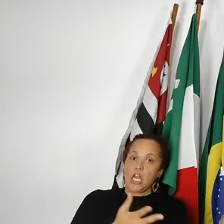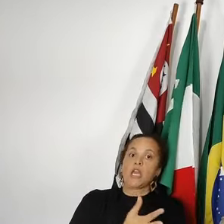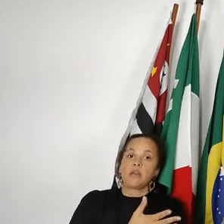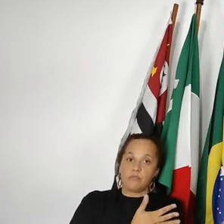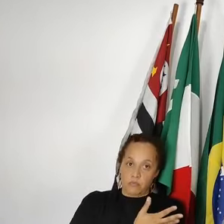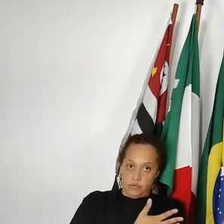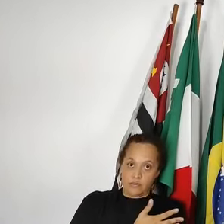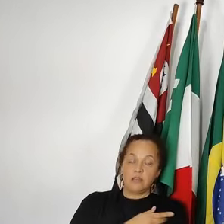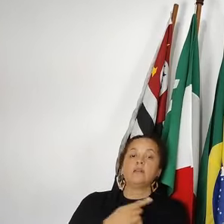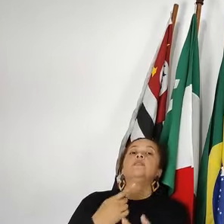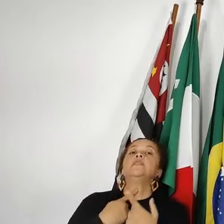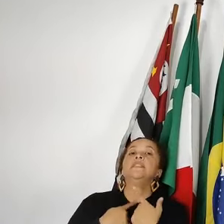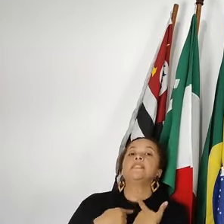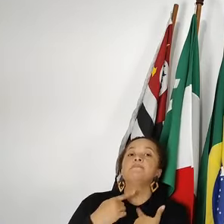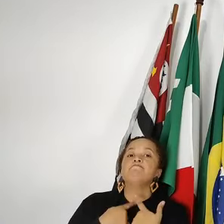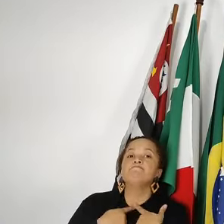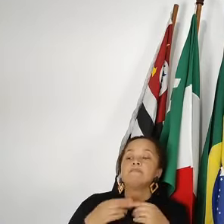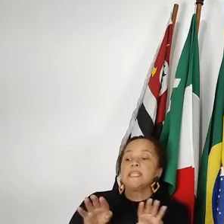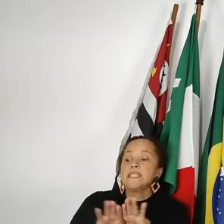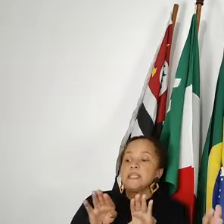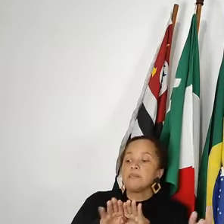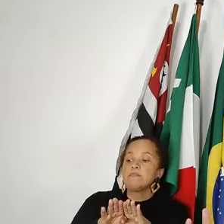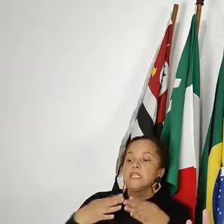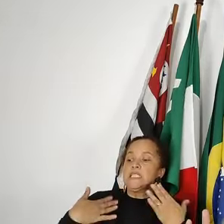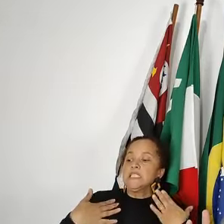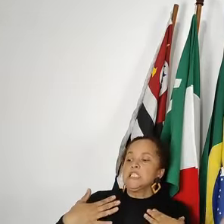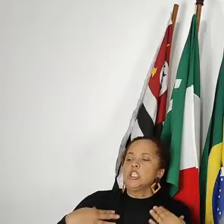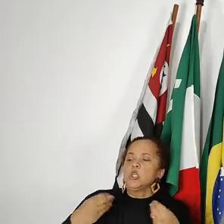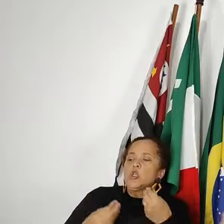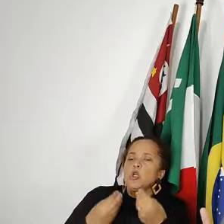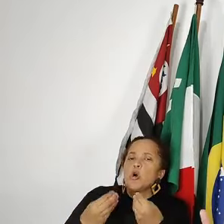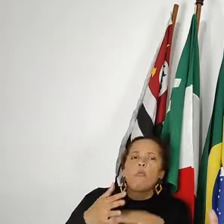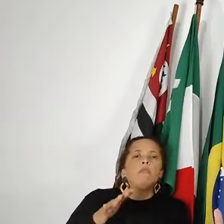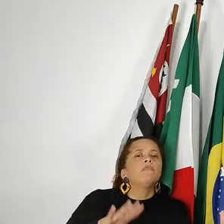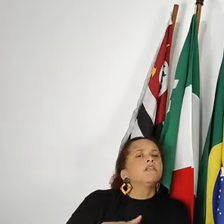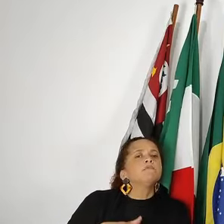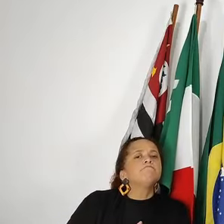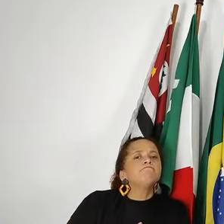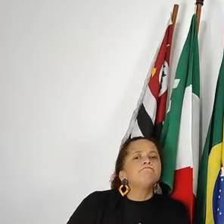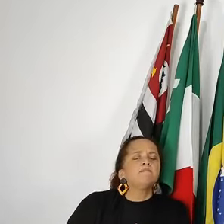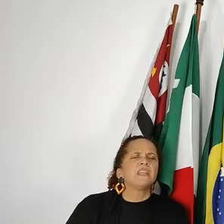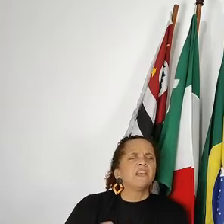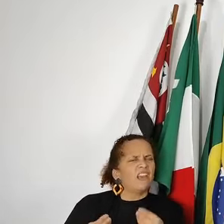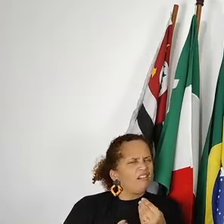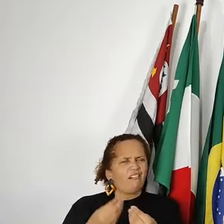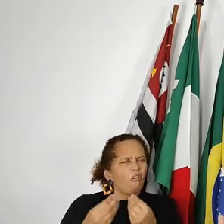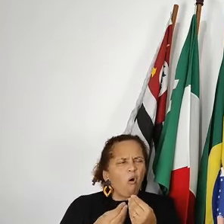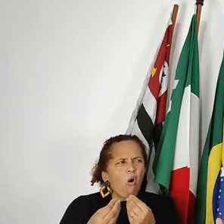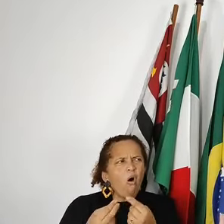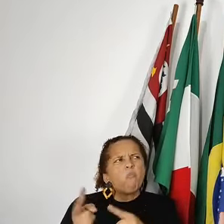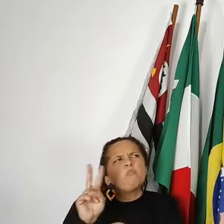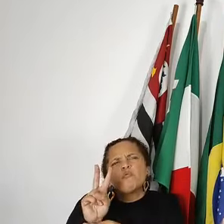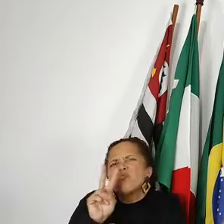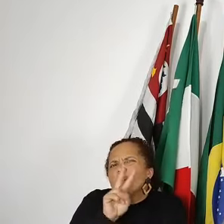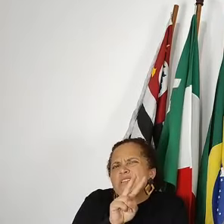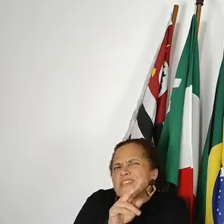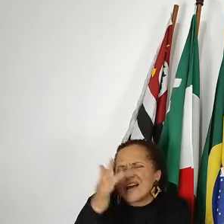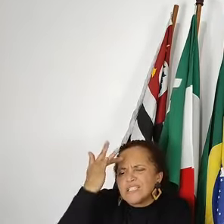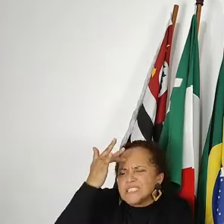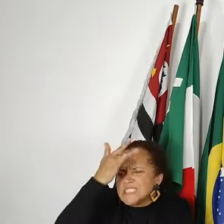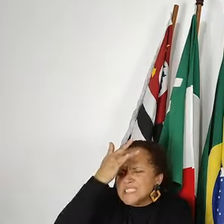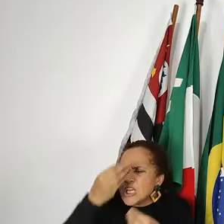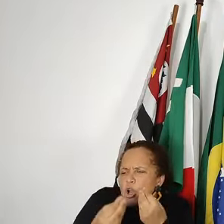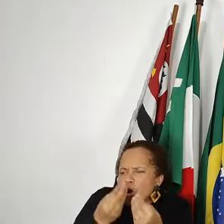gerada a vontade e o comportamento. E como nós blindamos, Fernando? Como nós podemos fazer para blindar a nossa mente